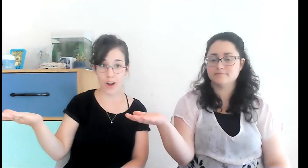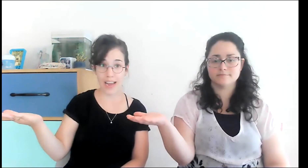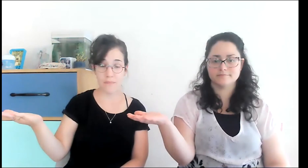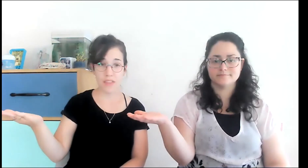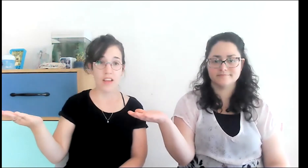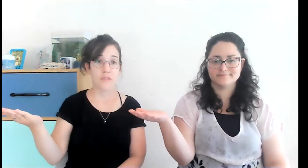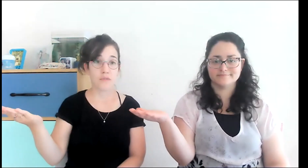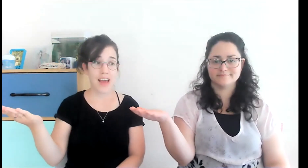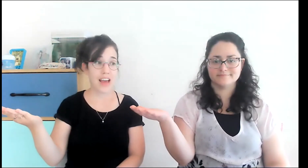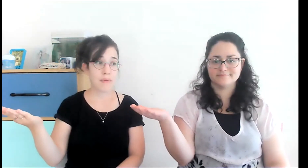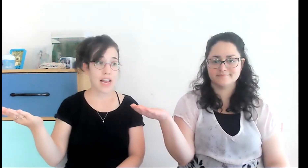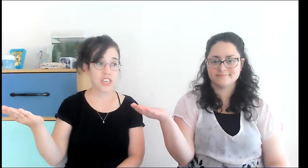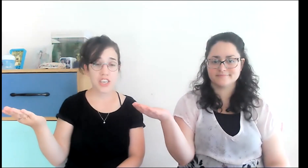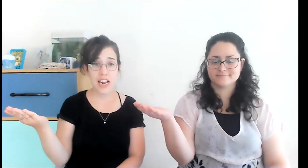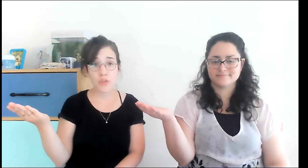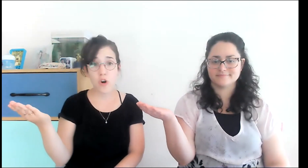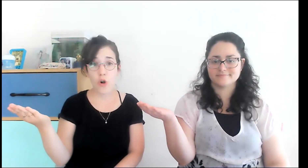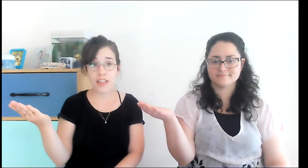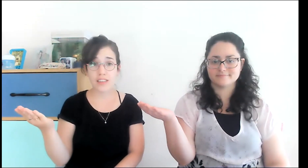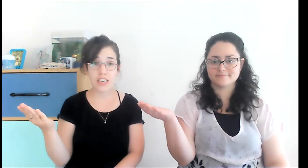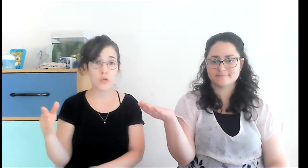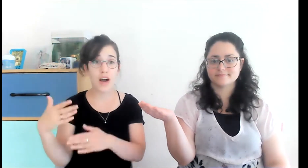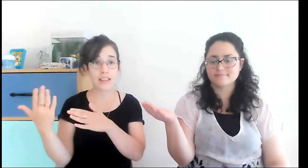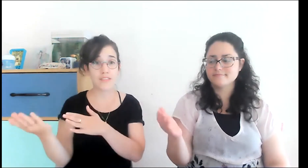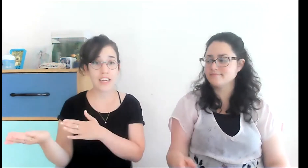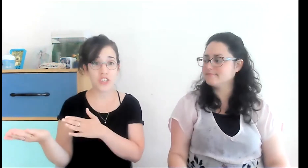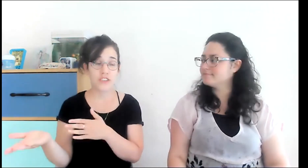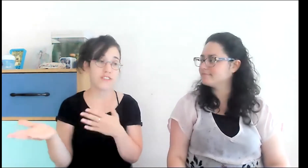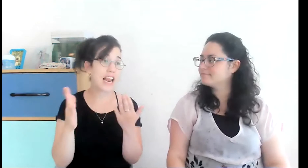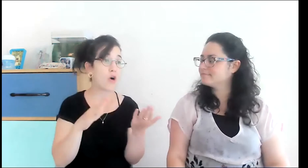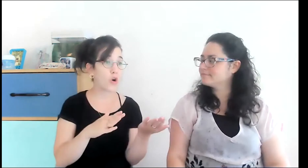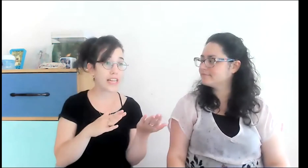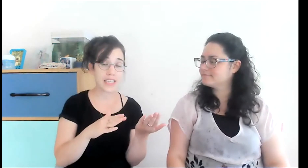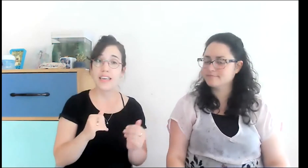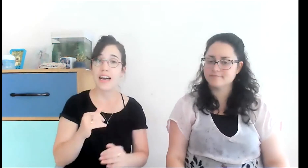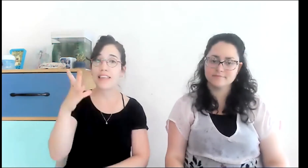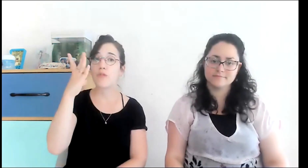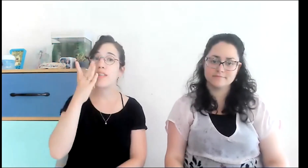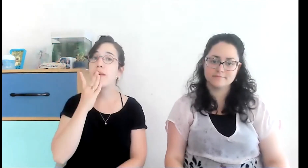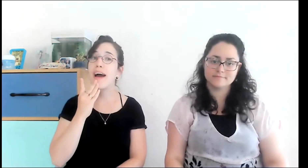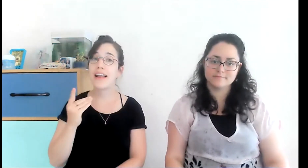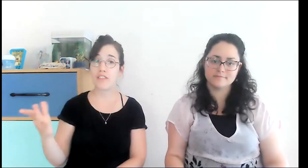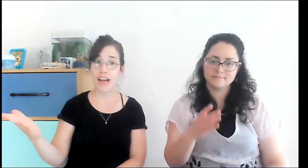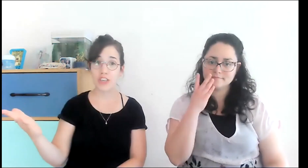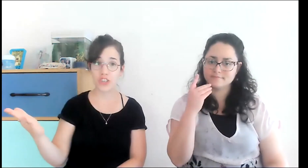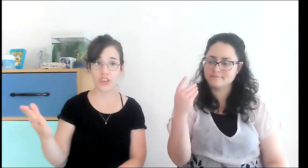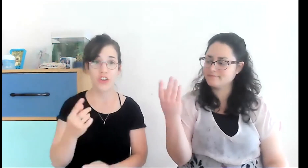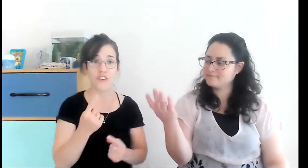אוקיי? והמילה השנייה שלנו זה עוקץ, יש לנו על הדבש ועל העוקץ, אז אנחנו מסמנים על הדבש